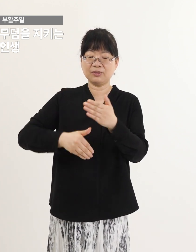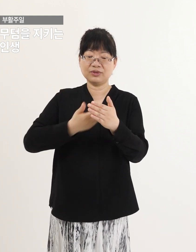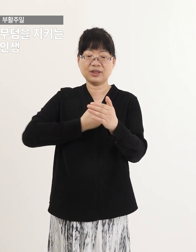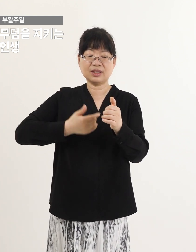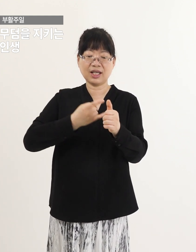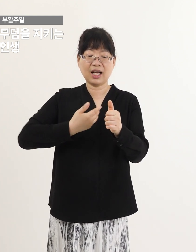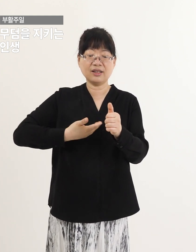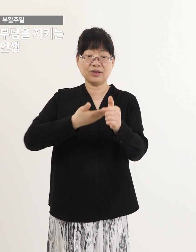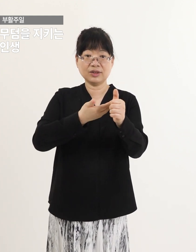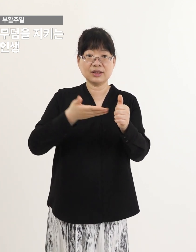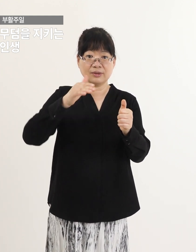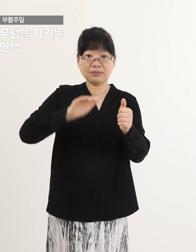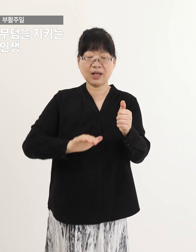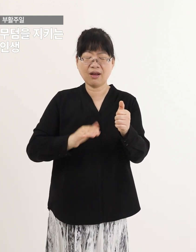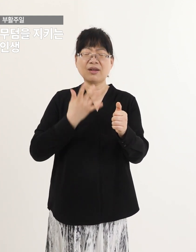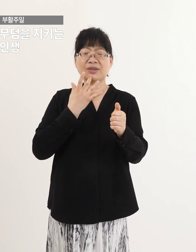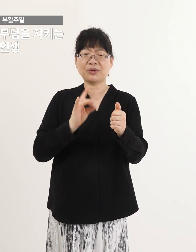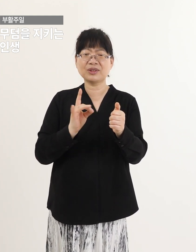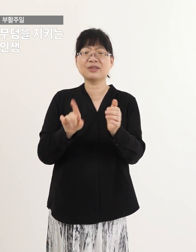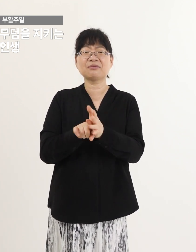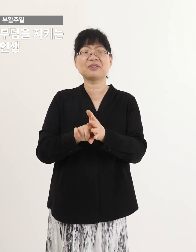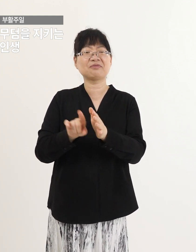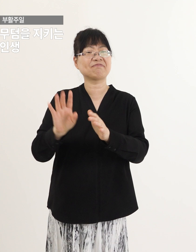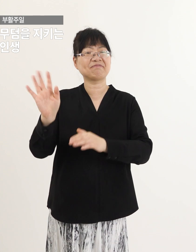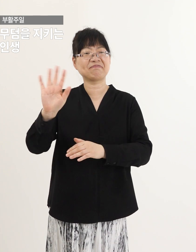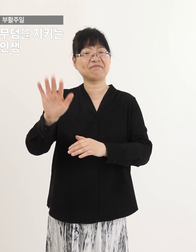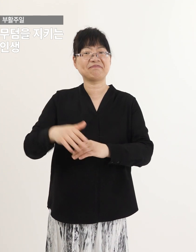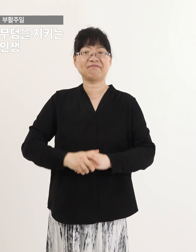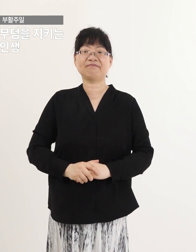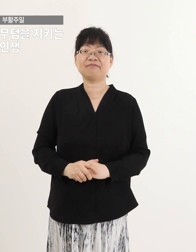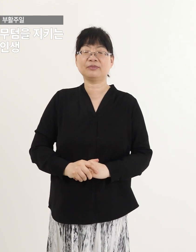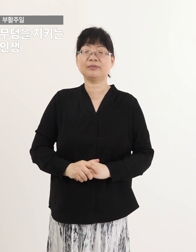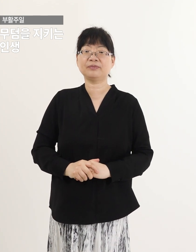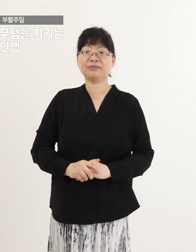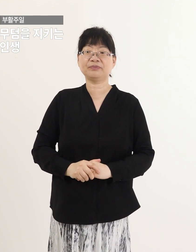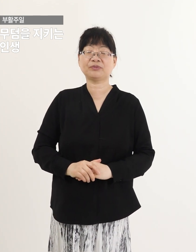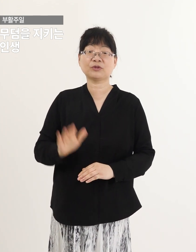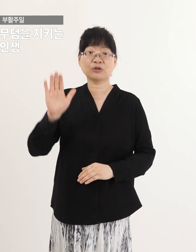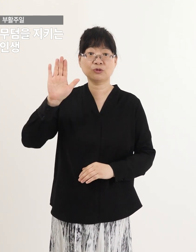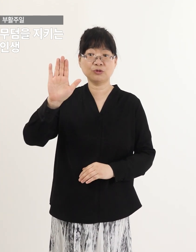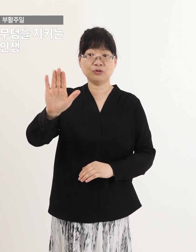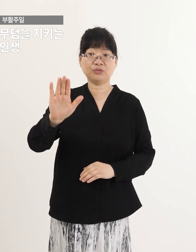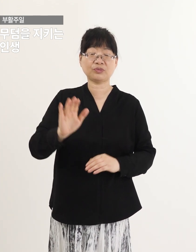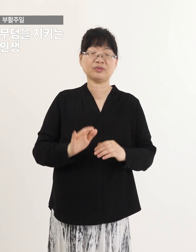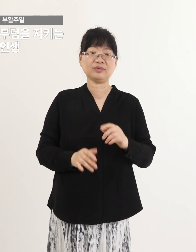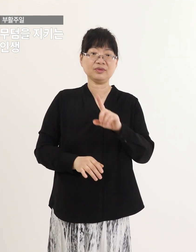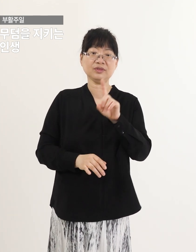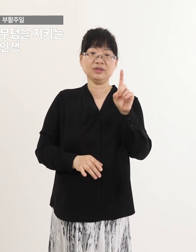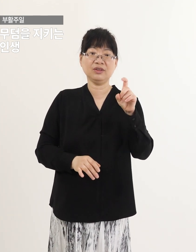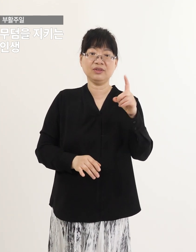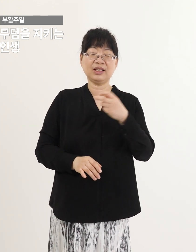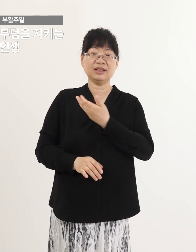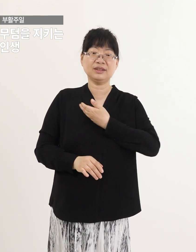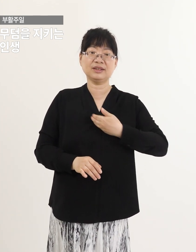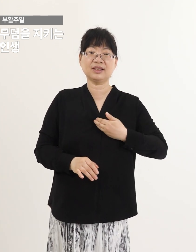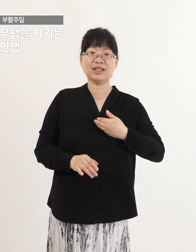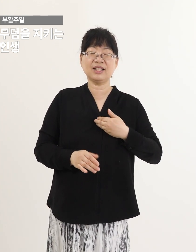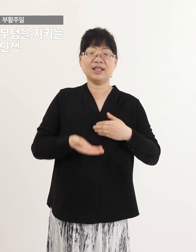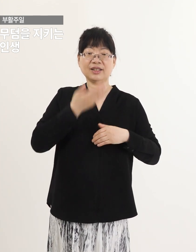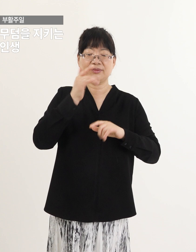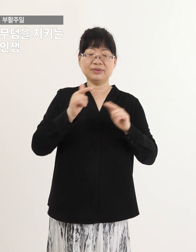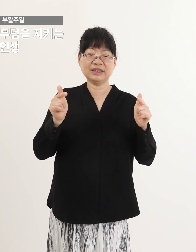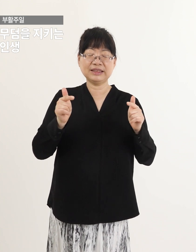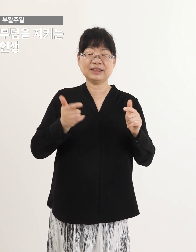알리었으되 역시 믿지 아니하니라. 다음 절. 그 후에 11 제자가 음식을 먹을